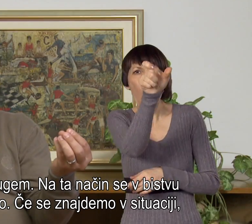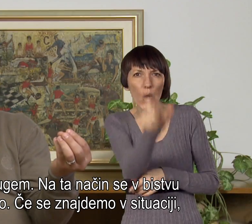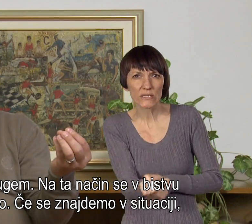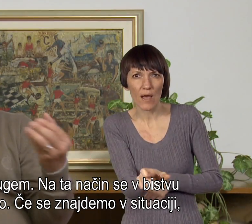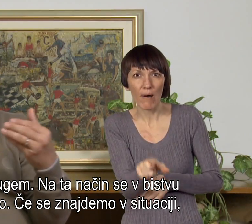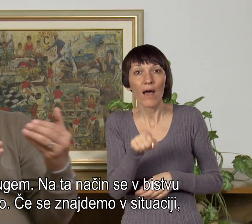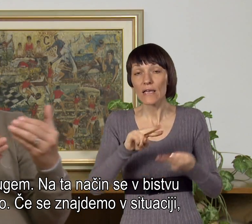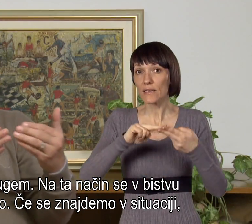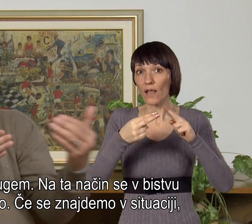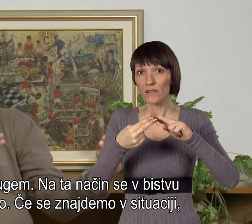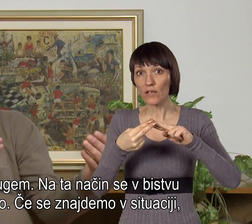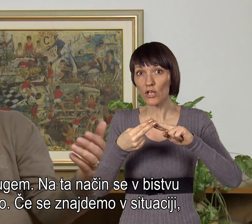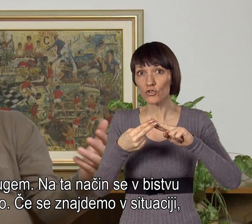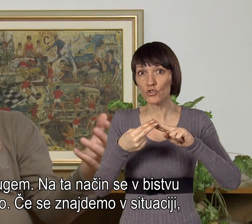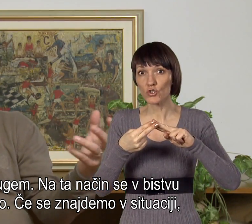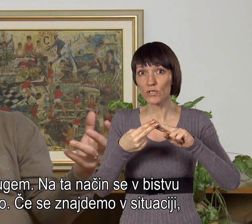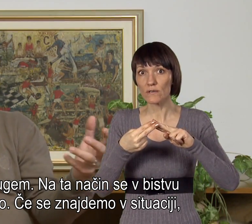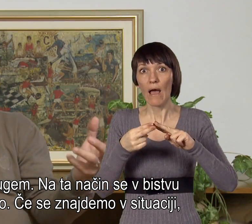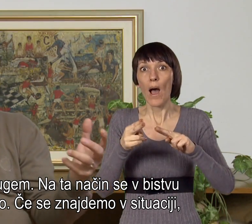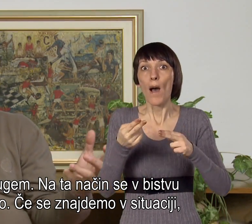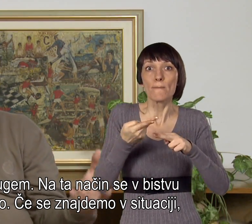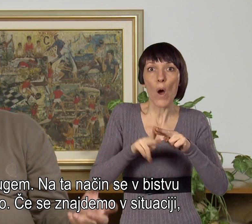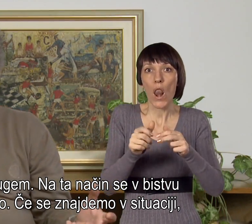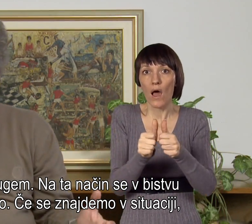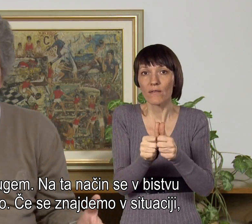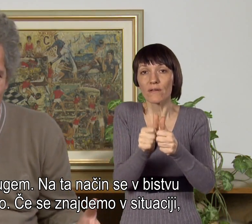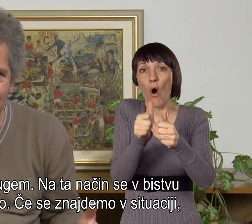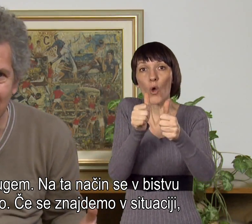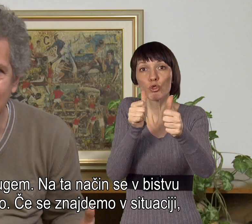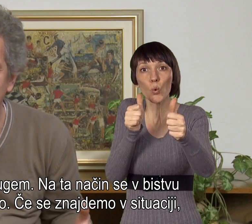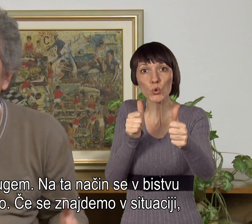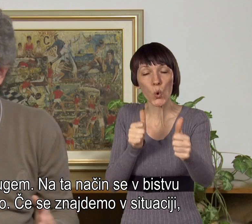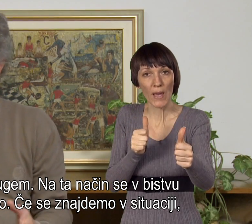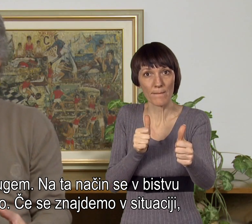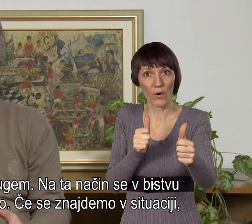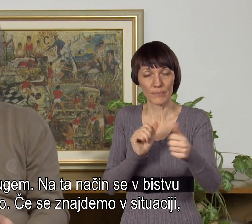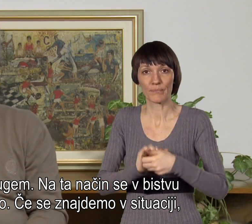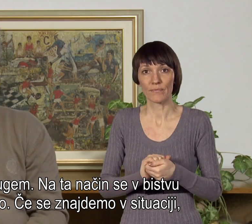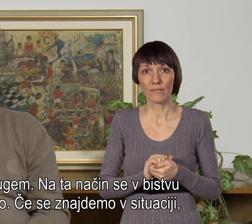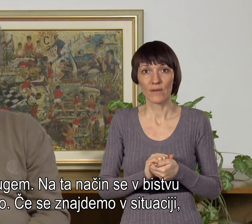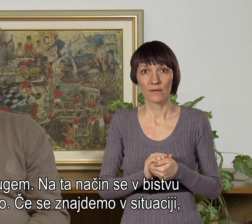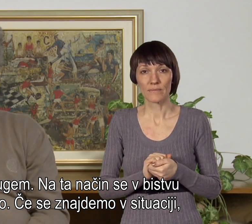drug o drugem in se na ta način v bistvu odtujujemo. In